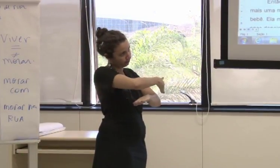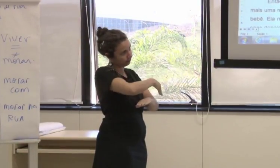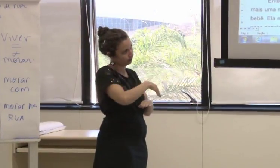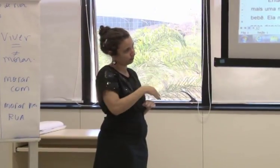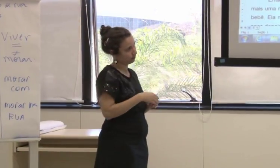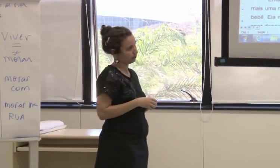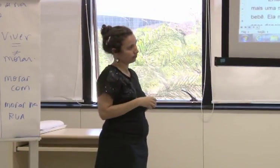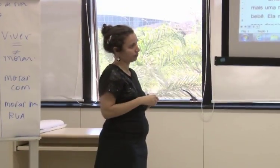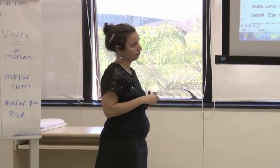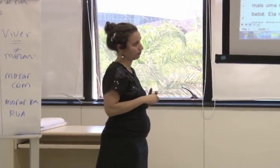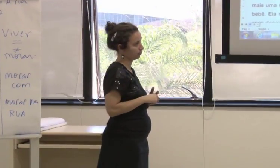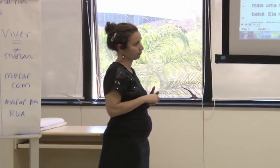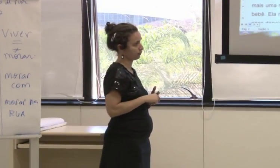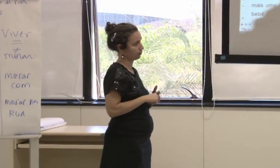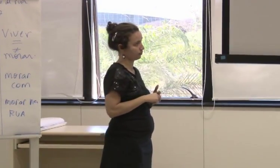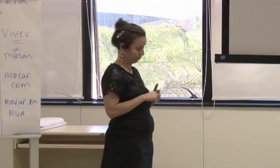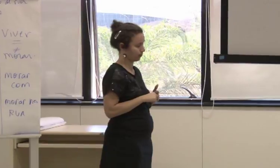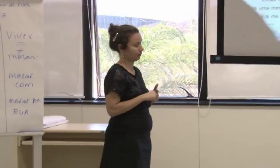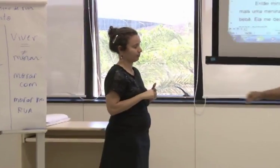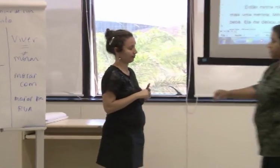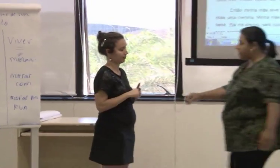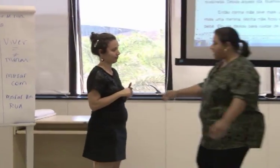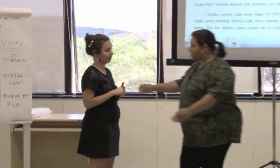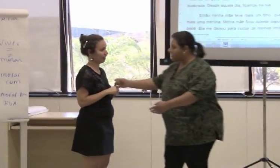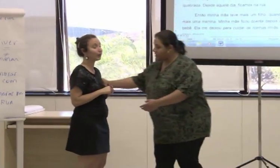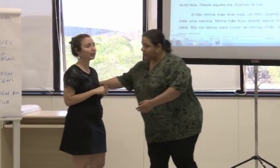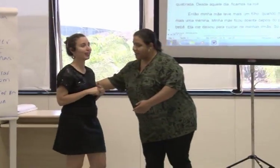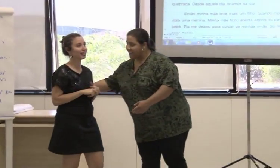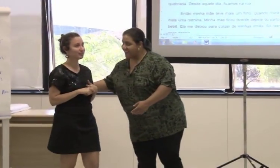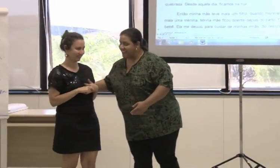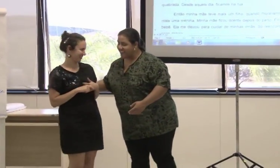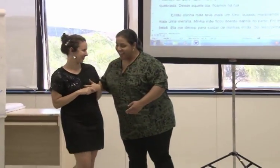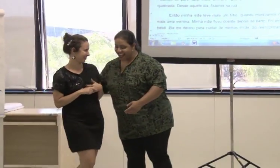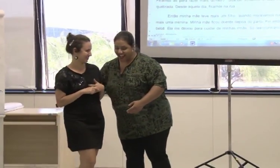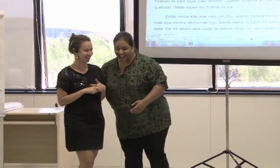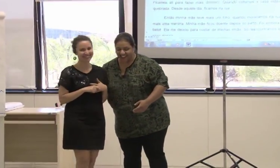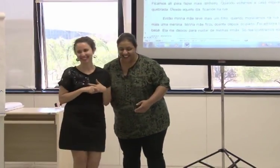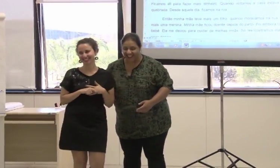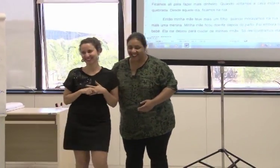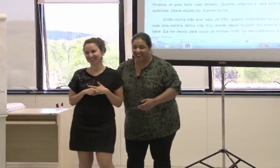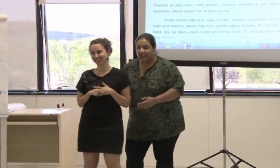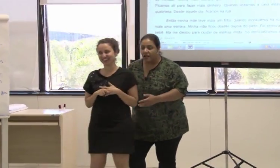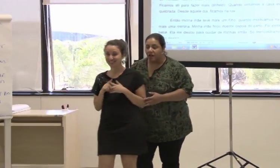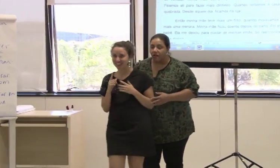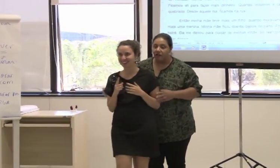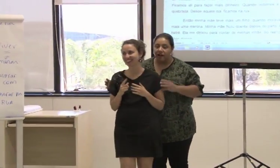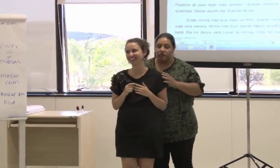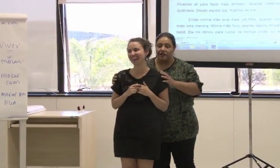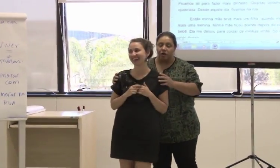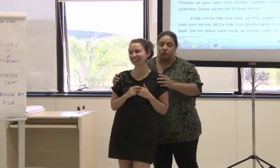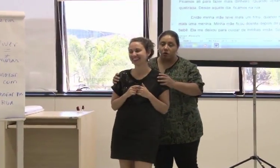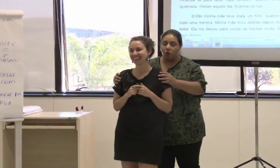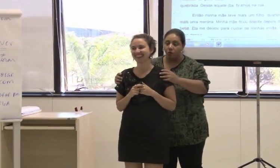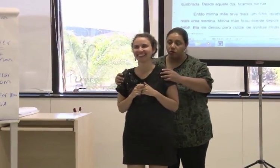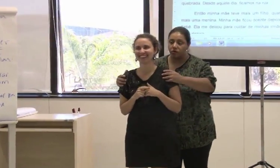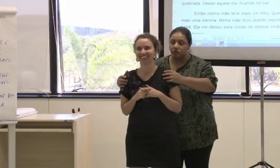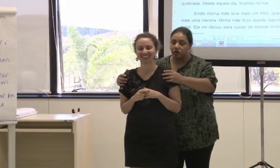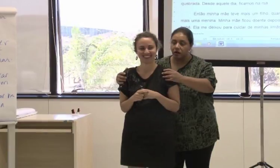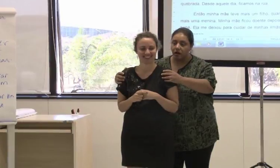Isso, agora vamos incorporar. Agora você vai Acordar. virar, Primeiro vai usar os ombros